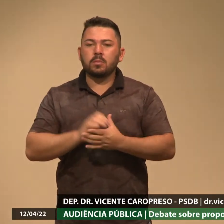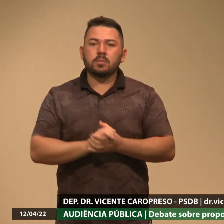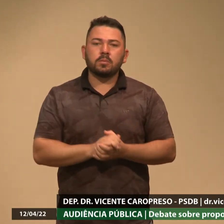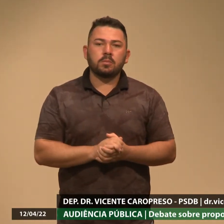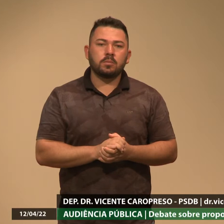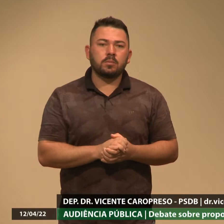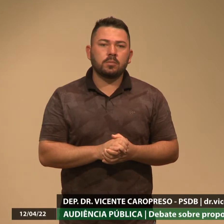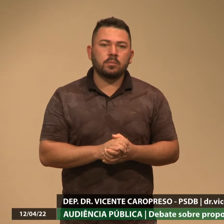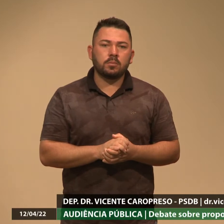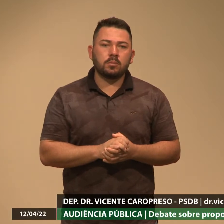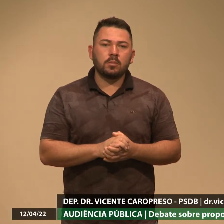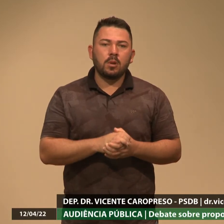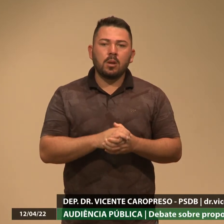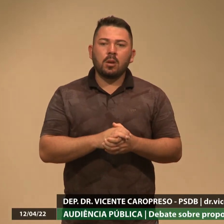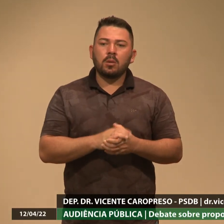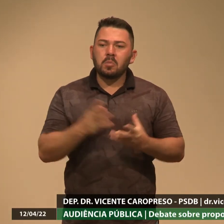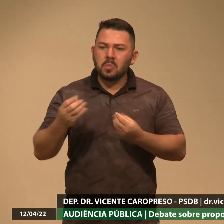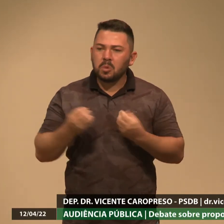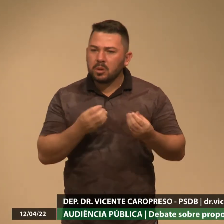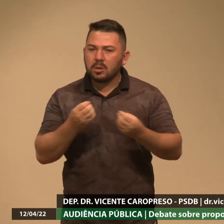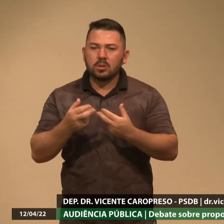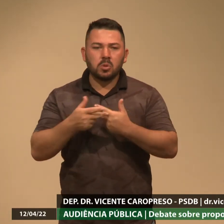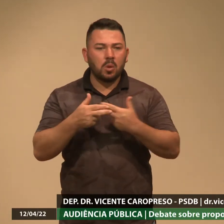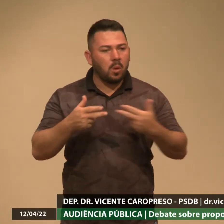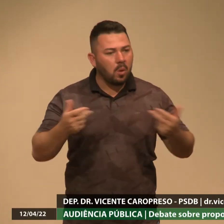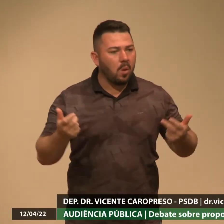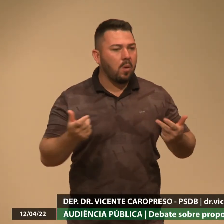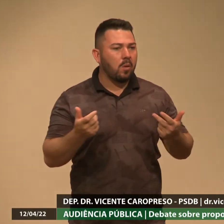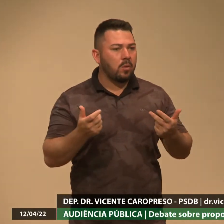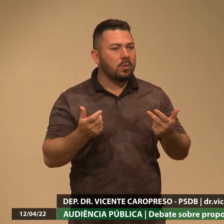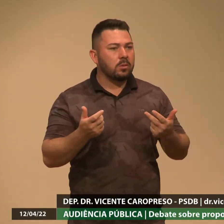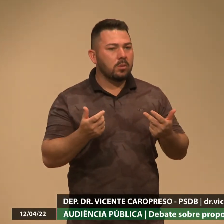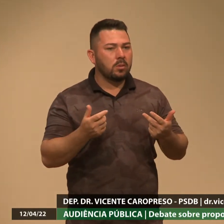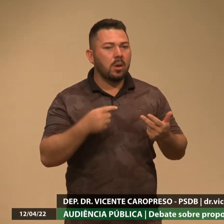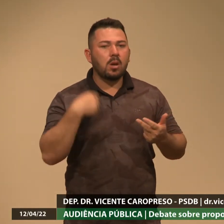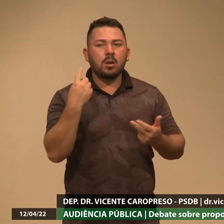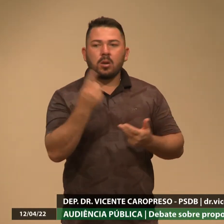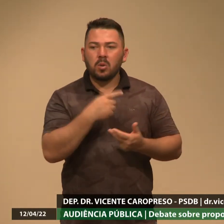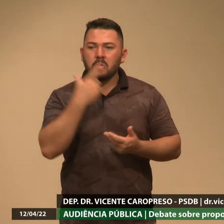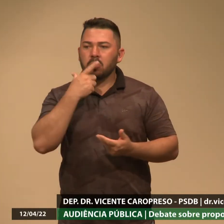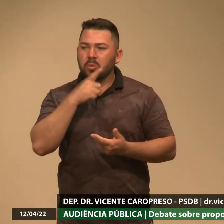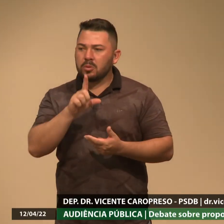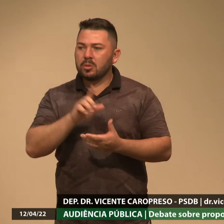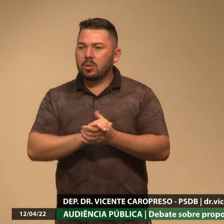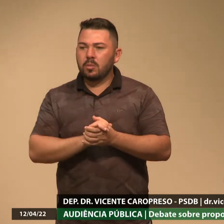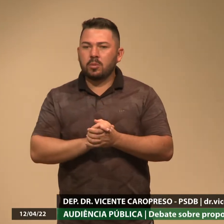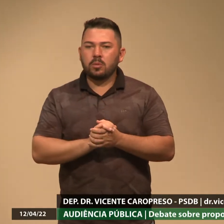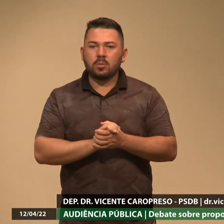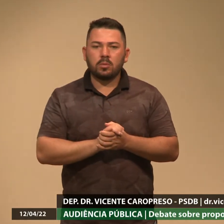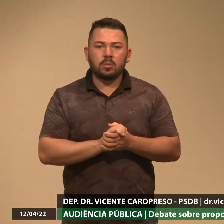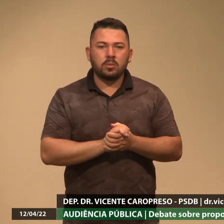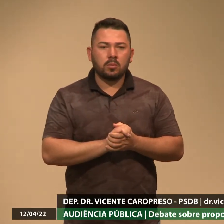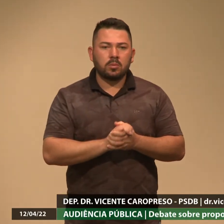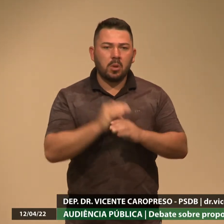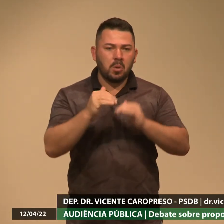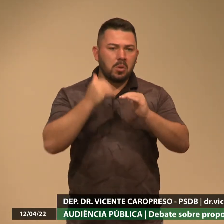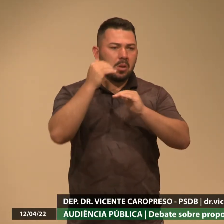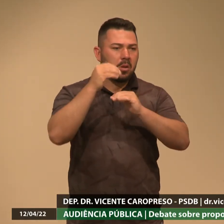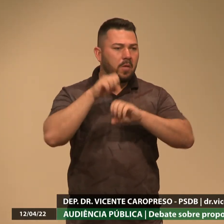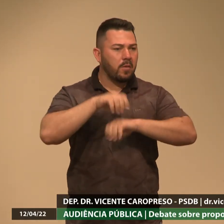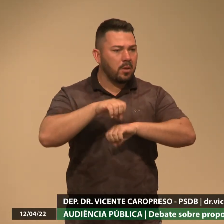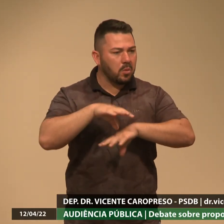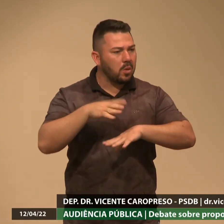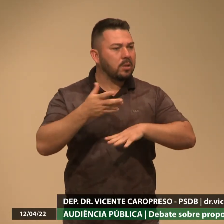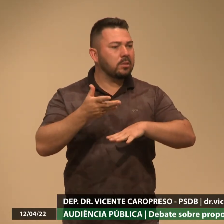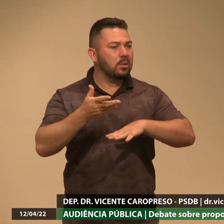e muitas coisas confluem para que assim nós sejamos a primeira é o nível de educação que nós temos